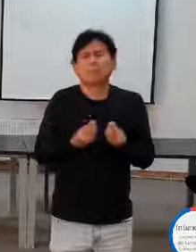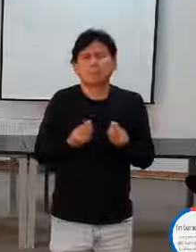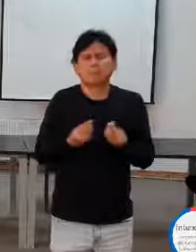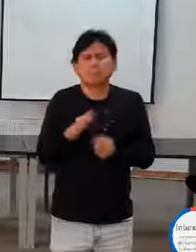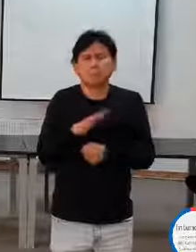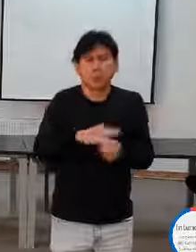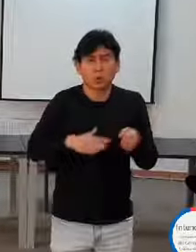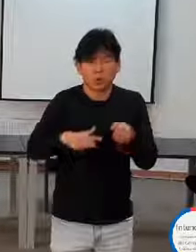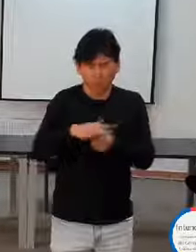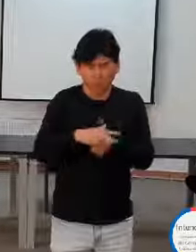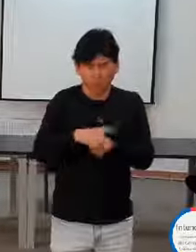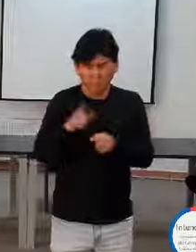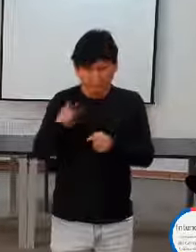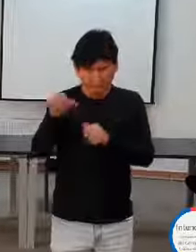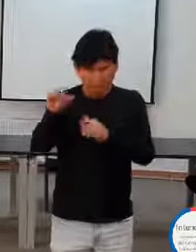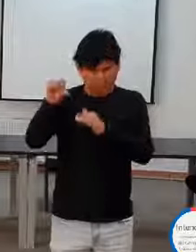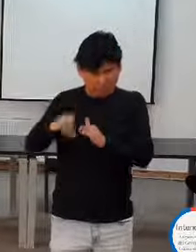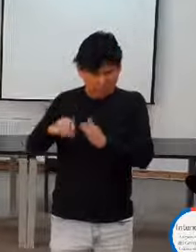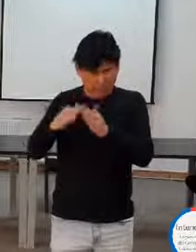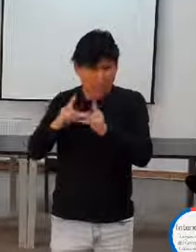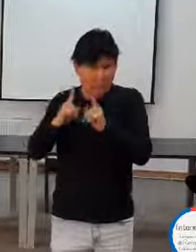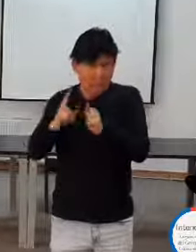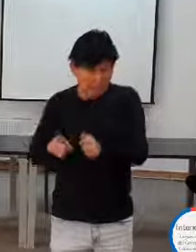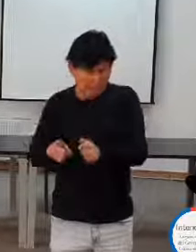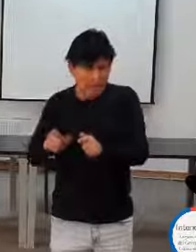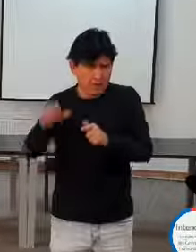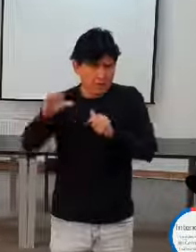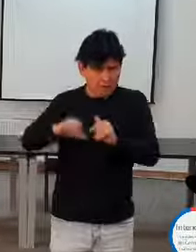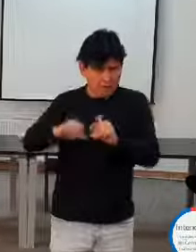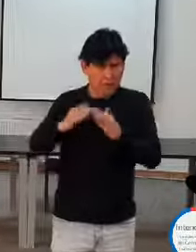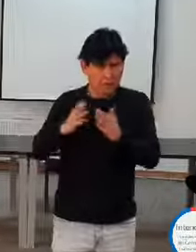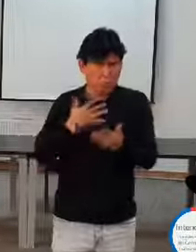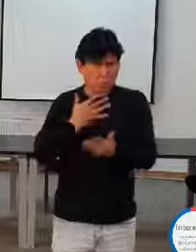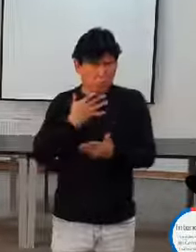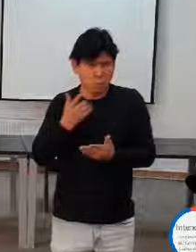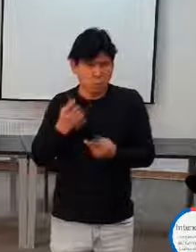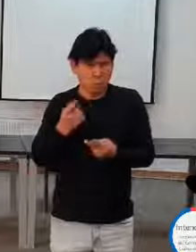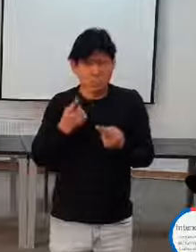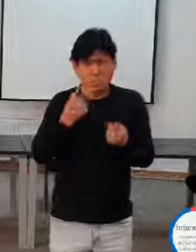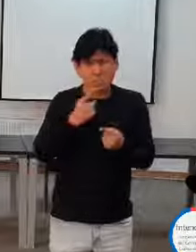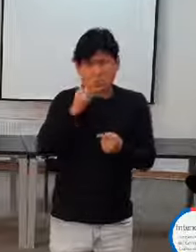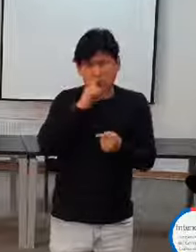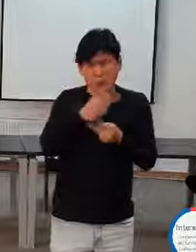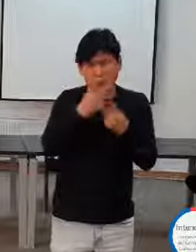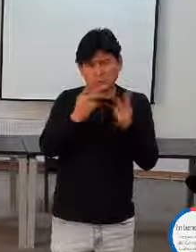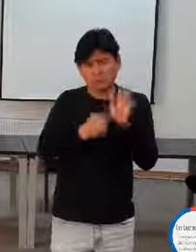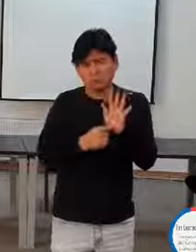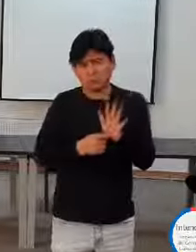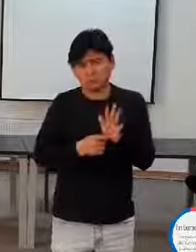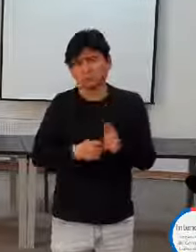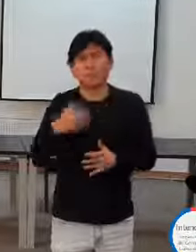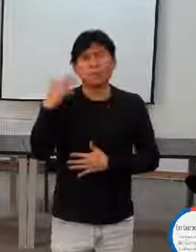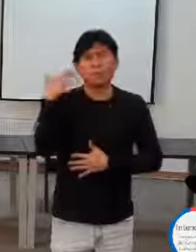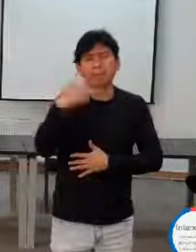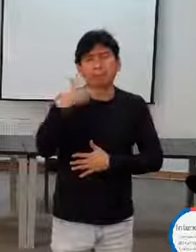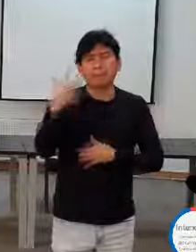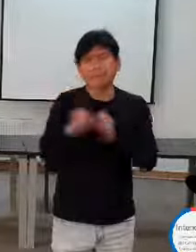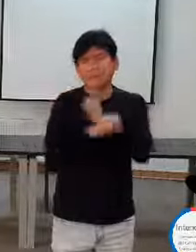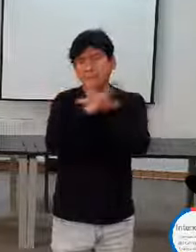situación? ¿Él está o no en cuarentena? ¿Debería o no estarlo? ¿Y por qué ha tenido apariciones públicas durante los últimos días? Sí, es importante